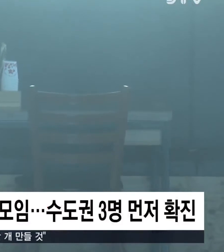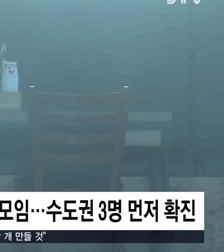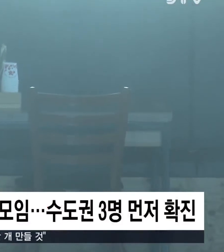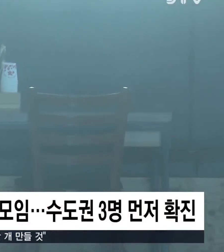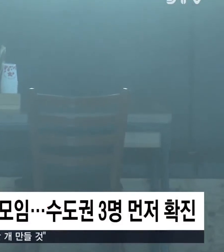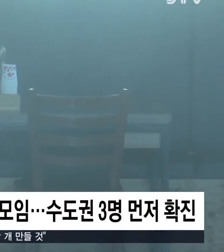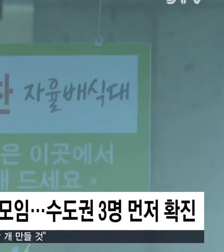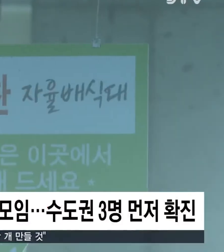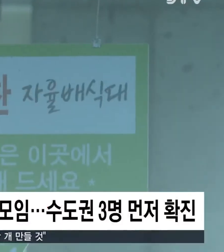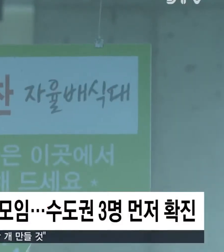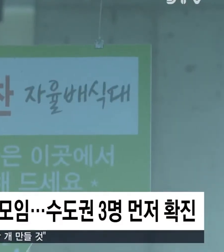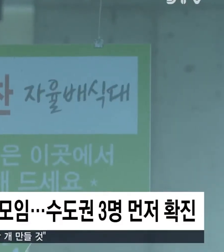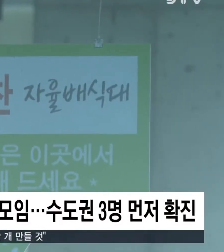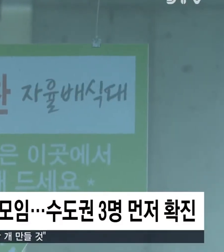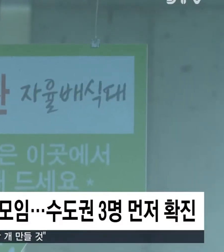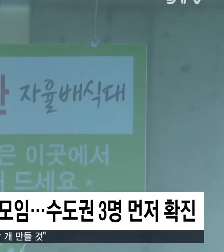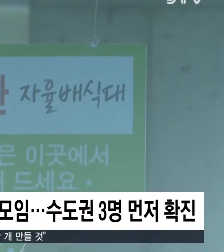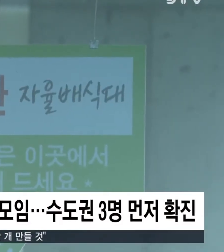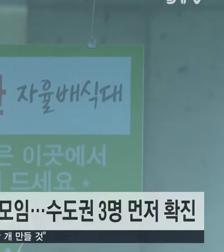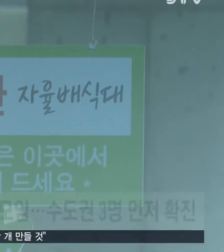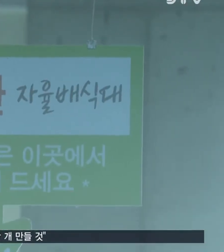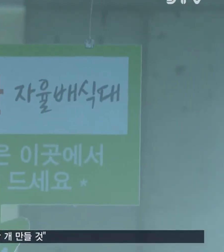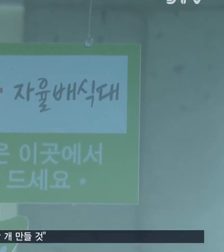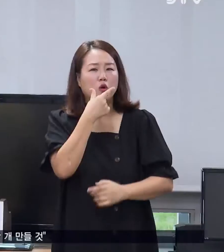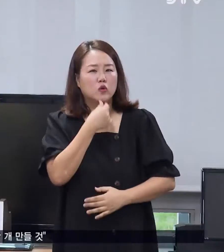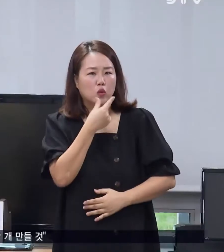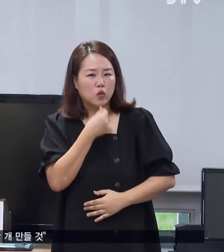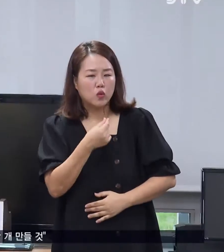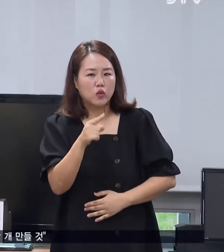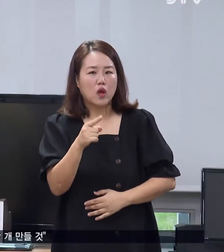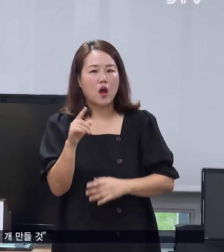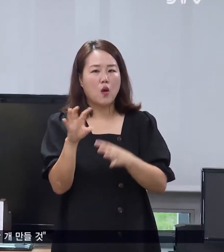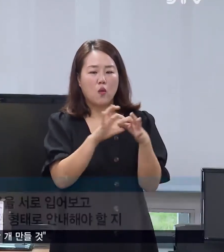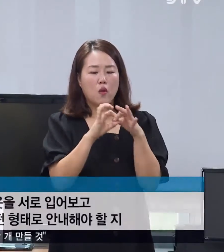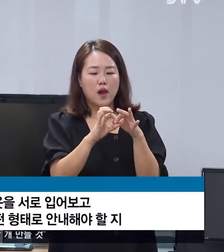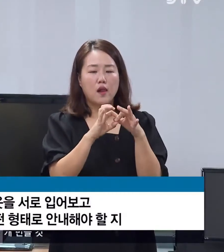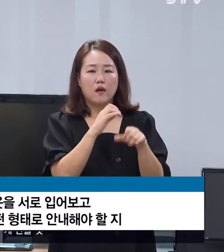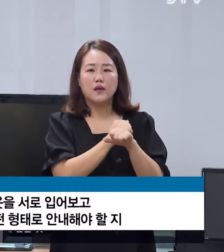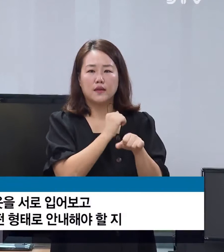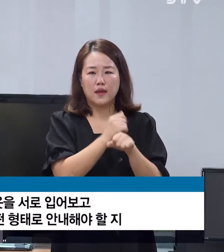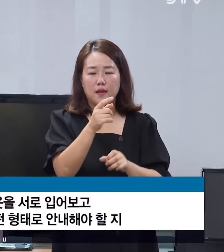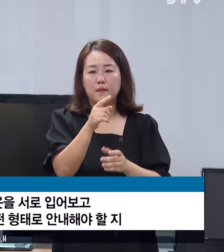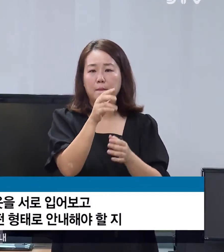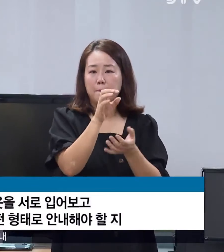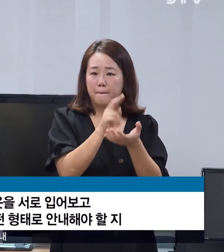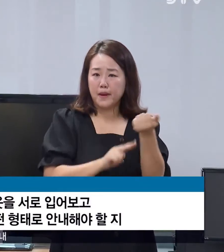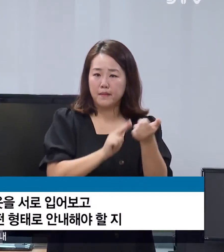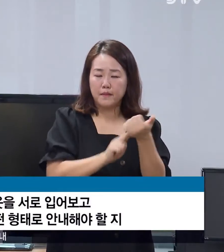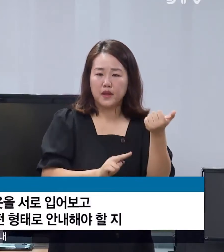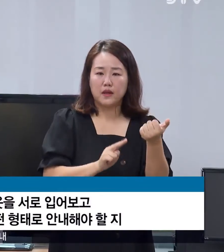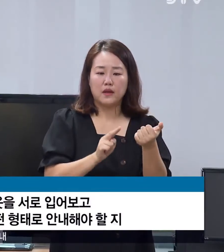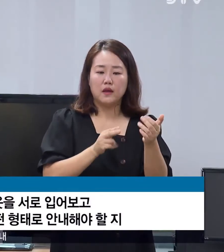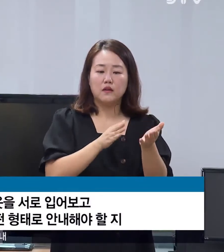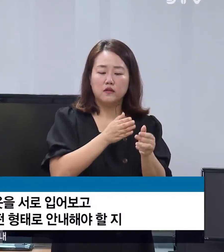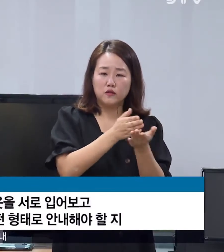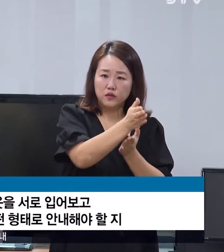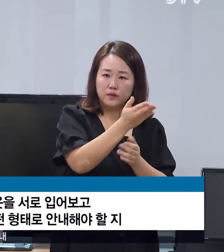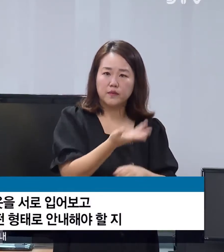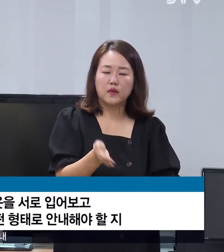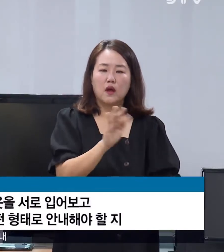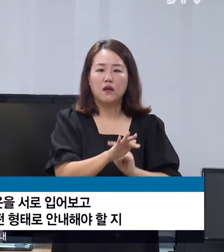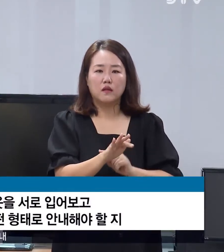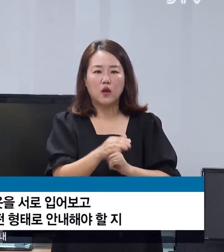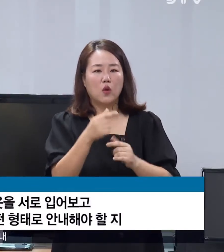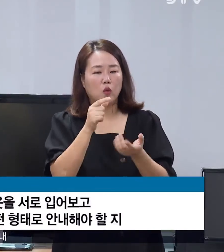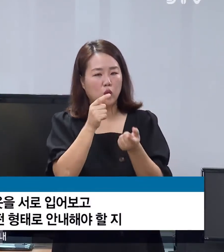온 3명이 먼저 확진 판정을 받았습니다. 방문 판매업이 주인 것 같은데요. 그런 이제 옷을 서로